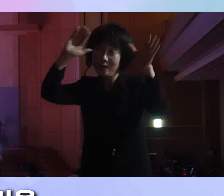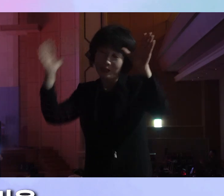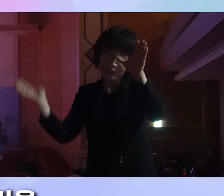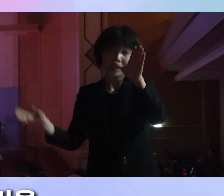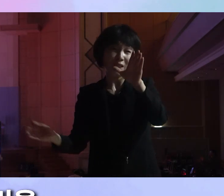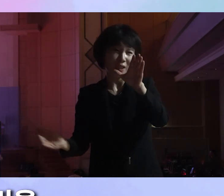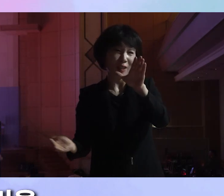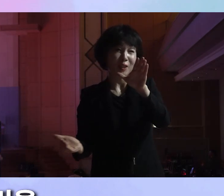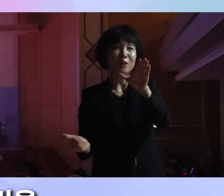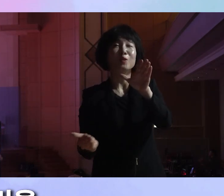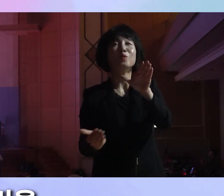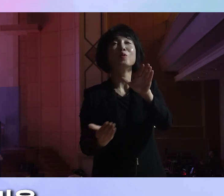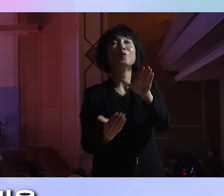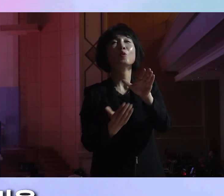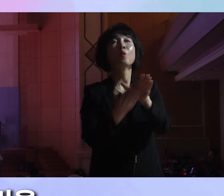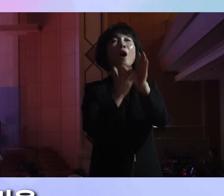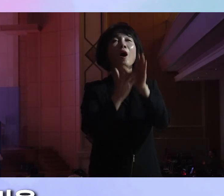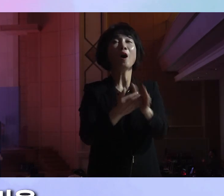말씀대로